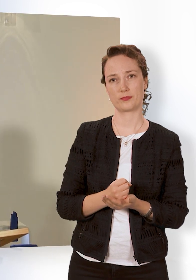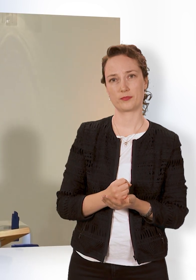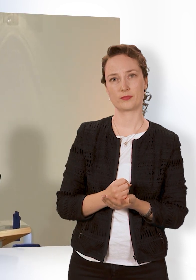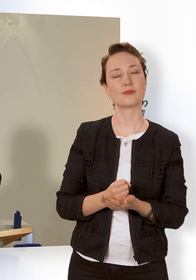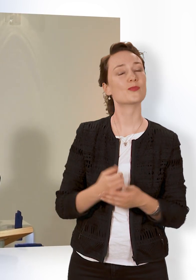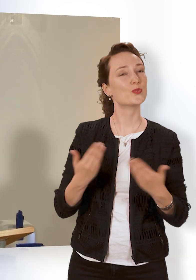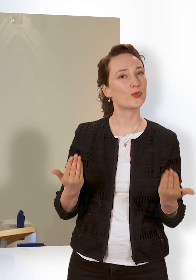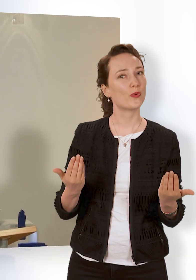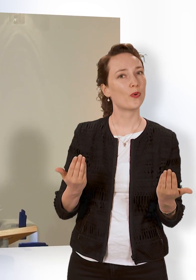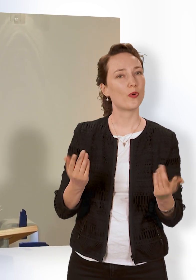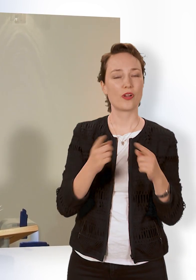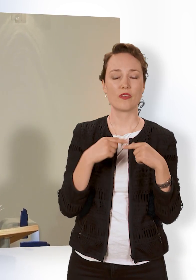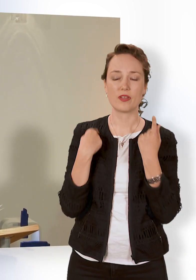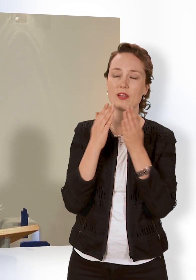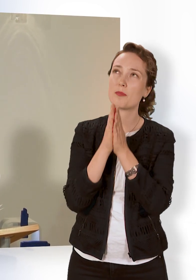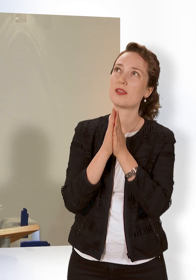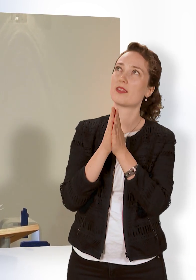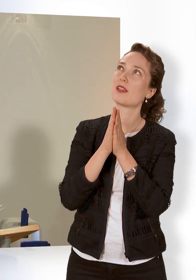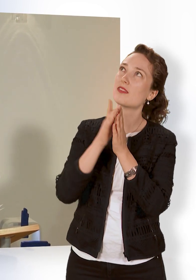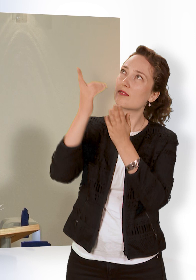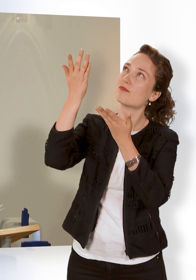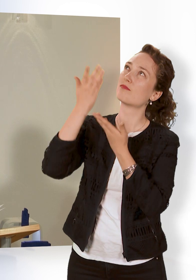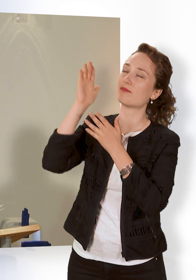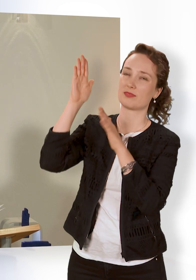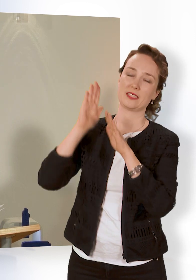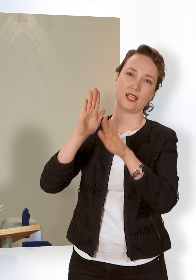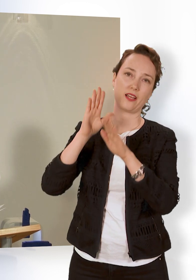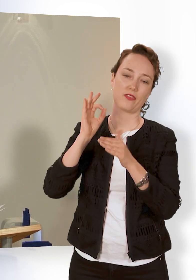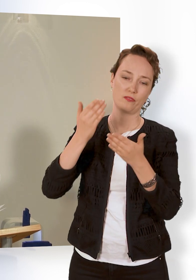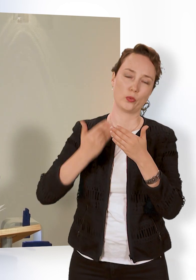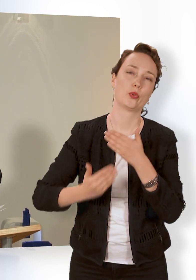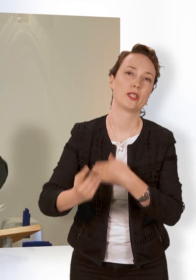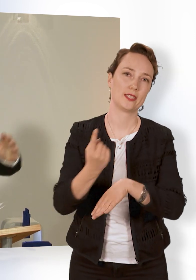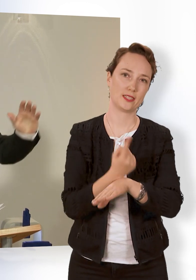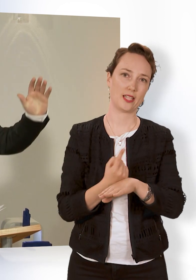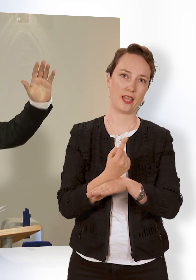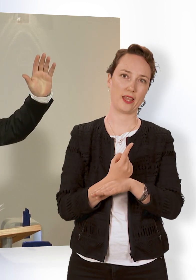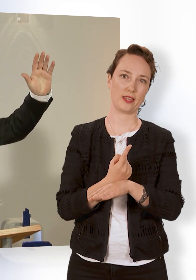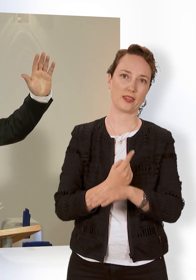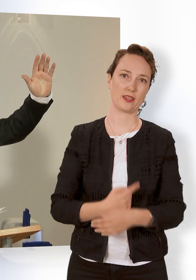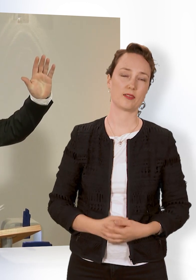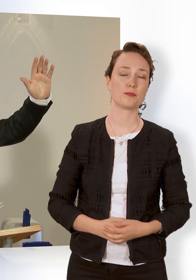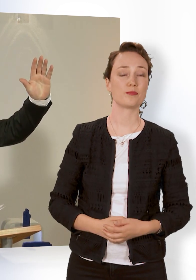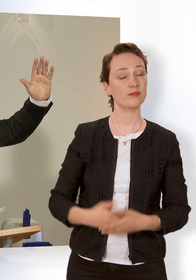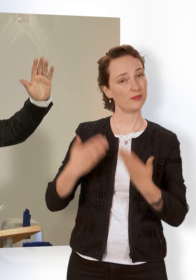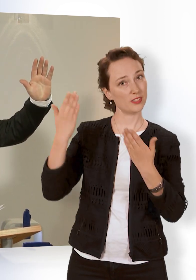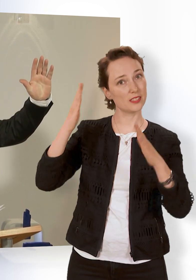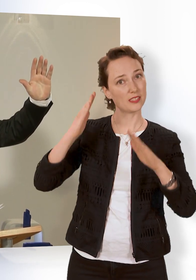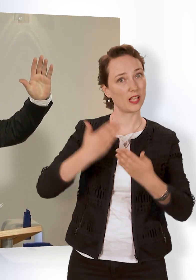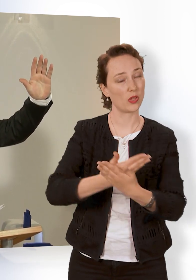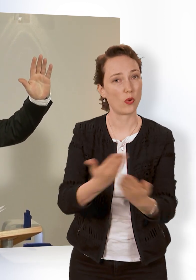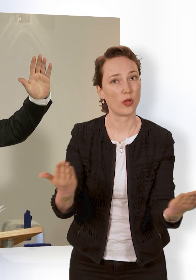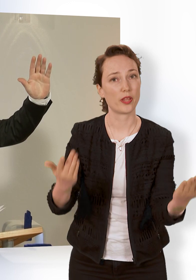Und so lasst uns Gott um seinen Segen bitten für die kommende Zeit. Der Herr segne euch und behüte